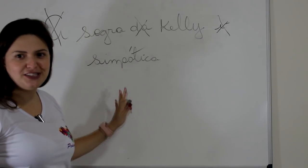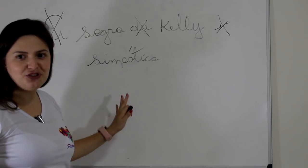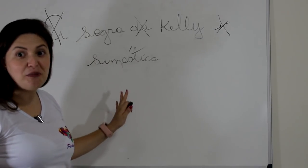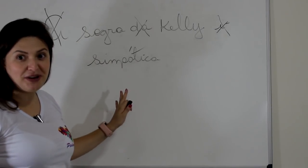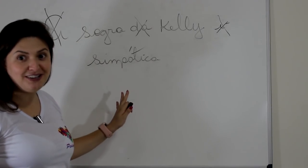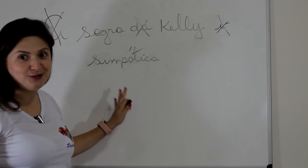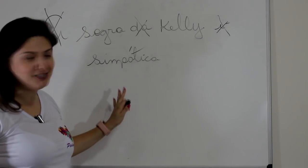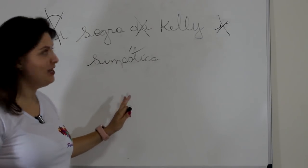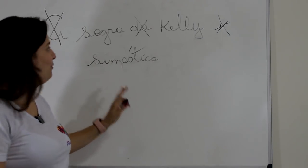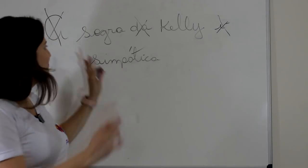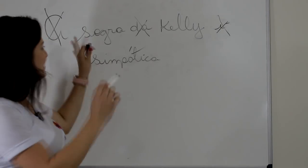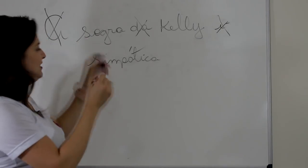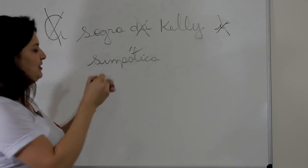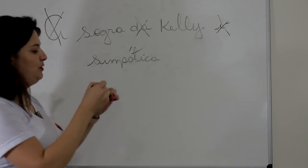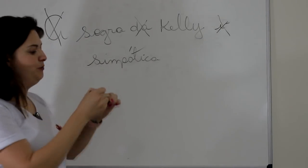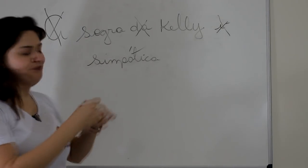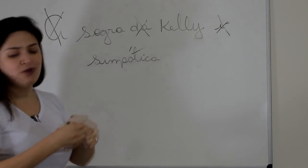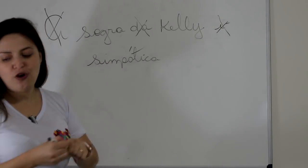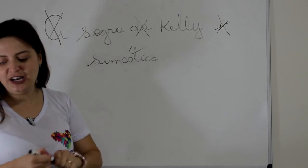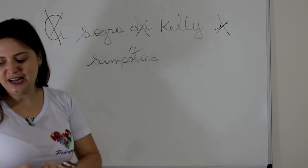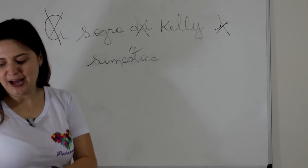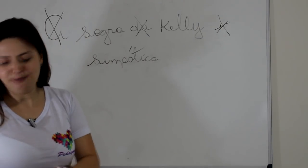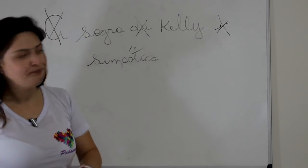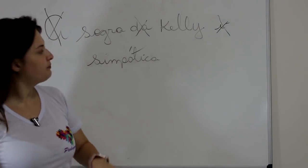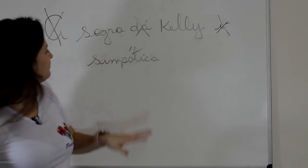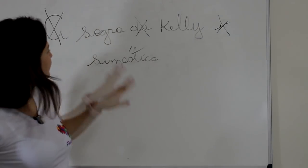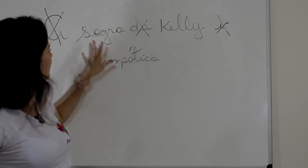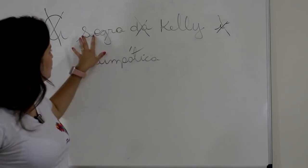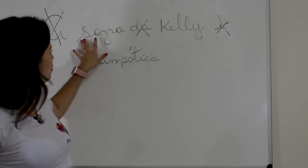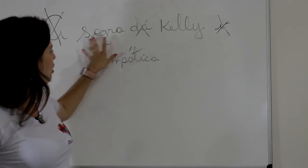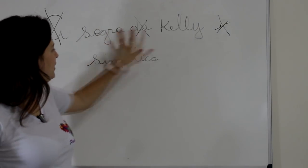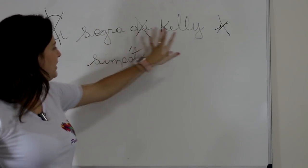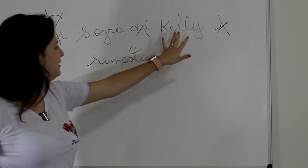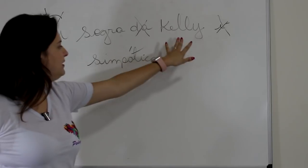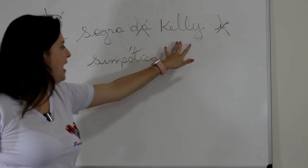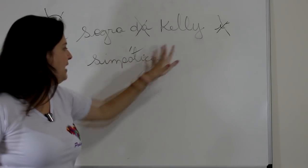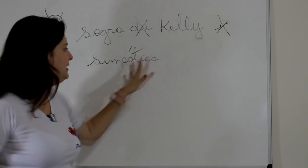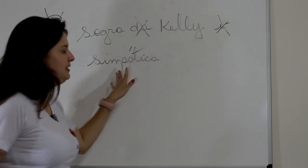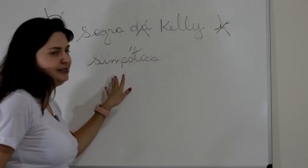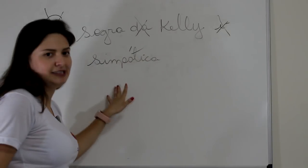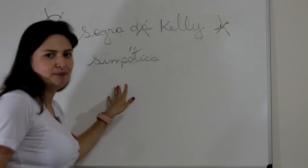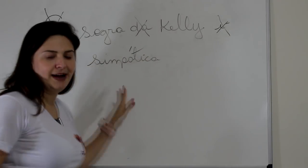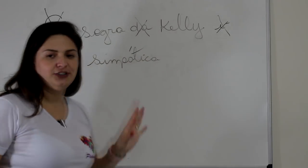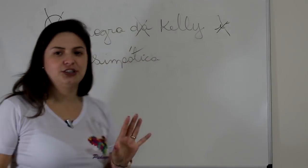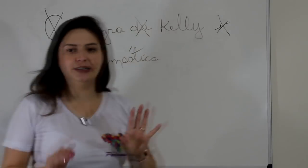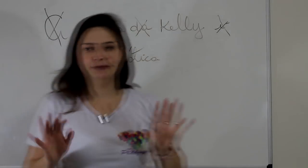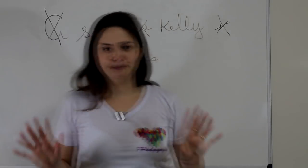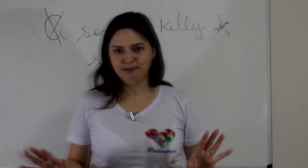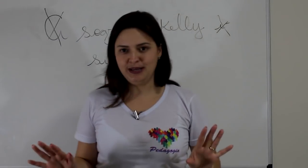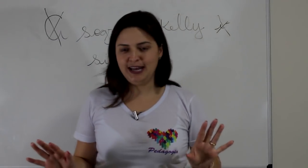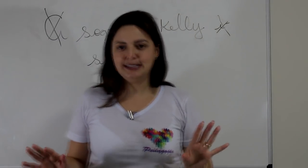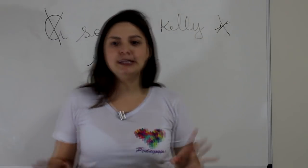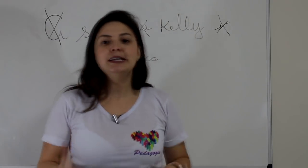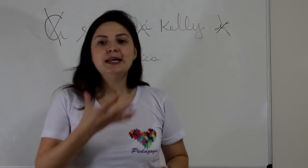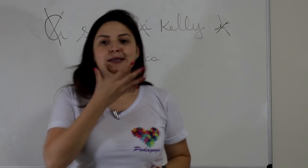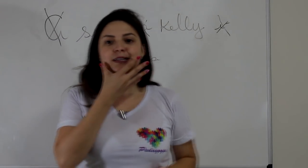já aprendeu o sinal. Então, olha lá. Sogra, Kelly, simpática. Beleza? Sinal